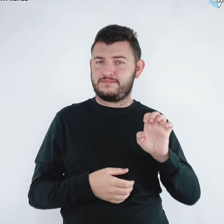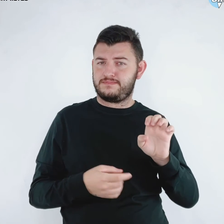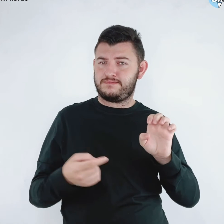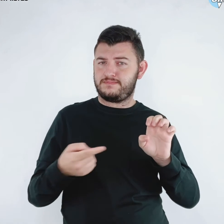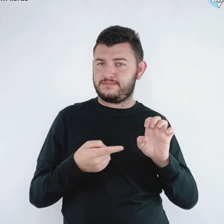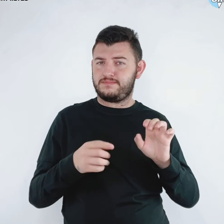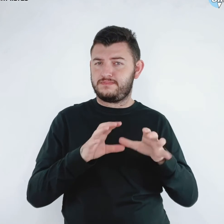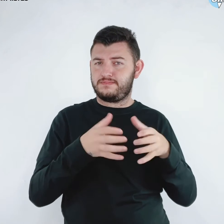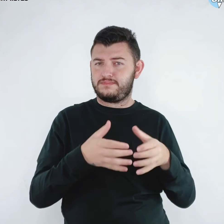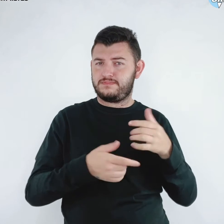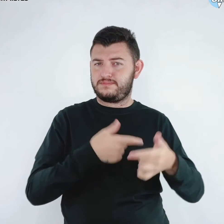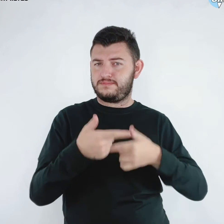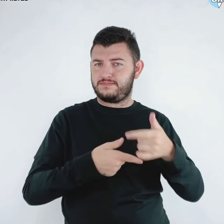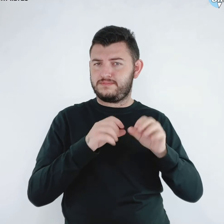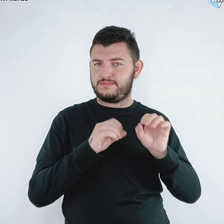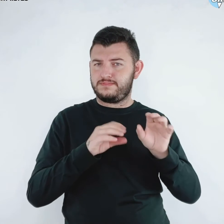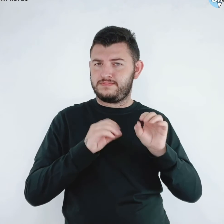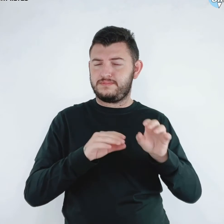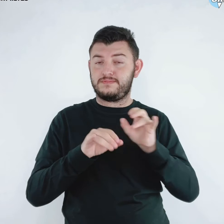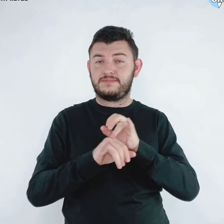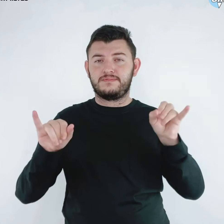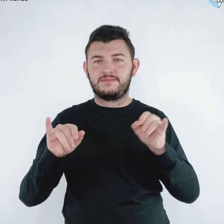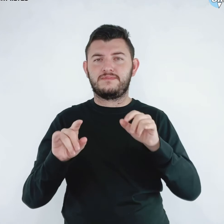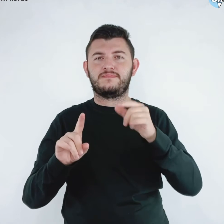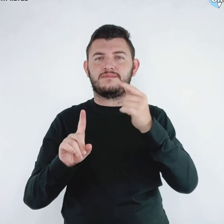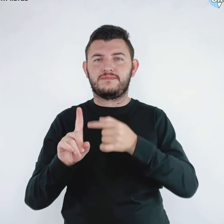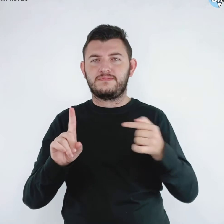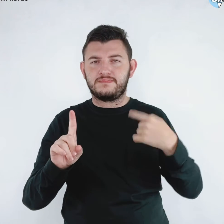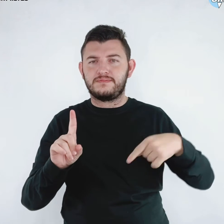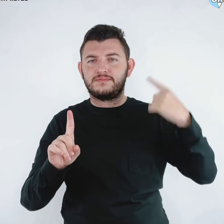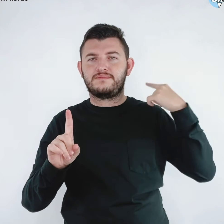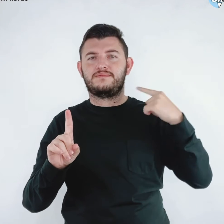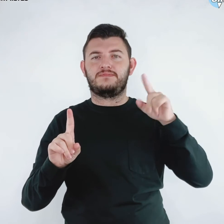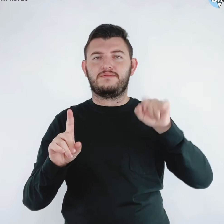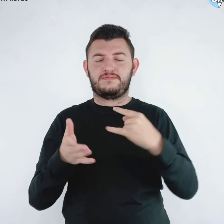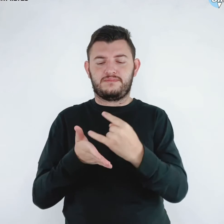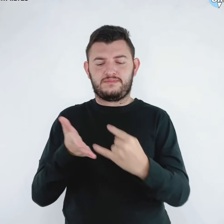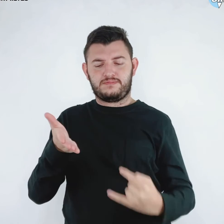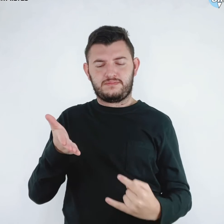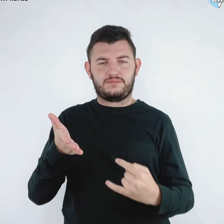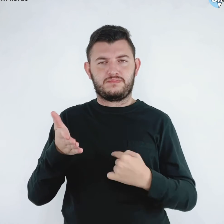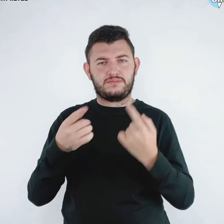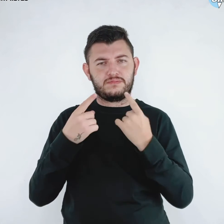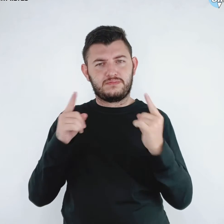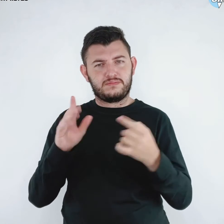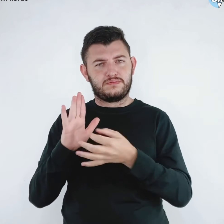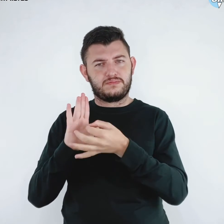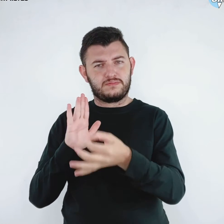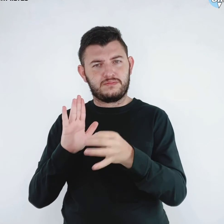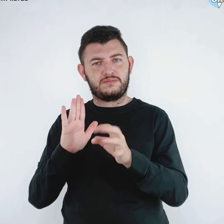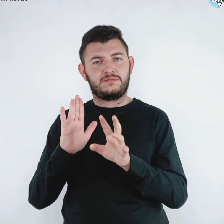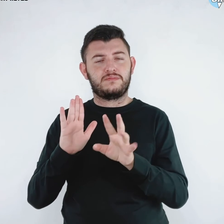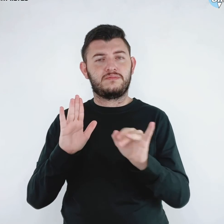Nacional dos Trabalhadores em Educação divulgou na semana passada uma nota crítica em